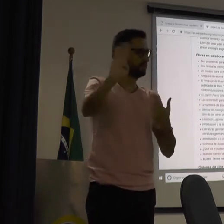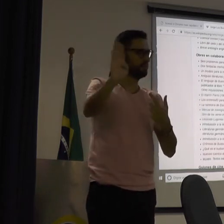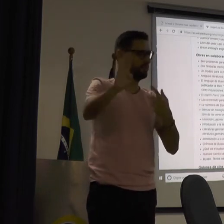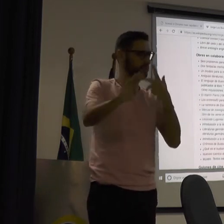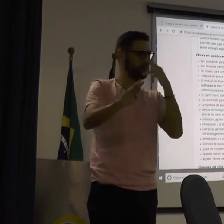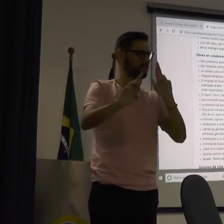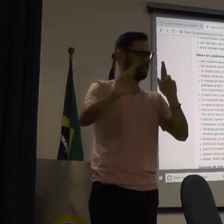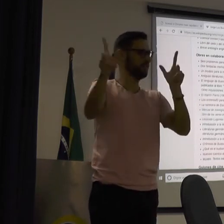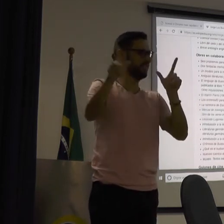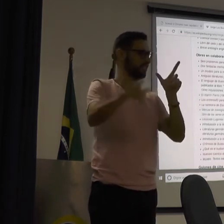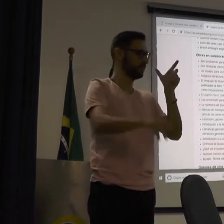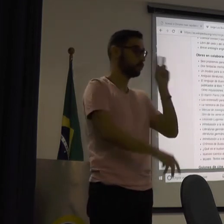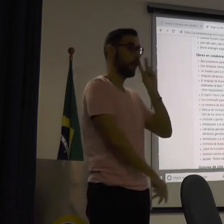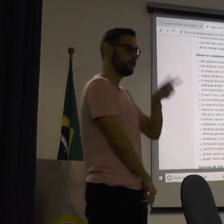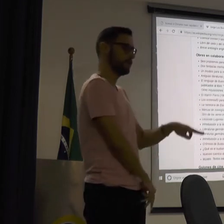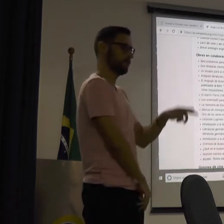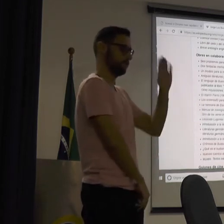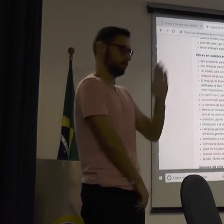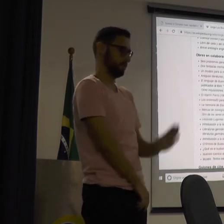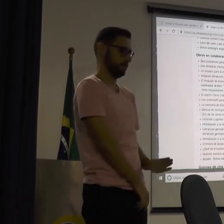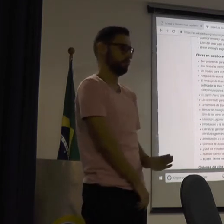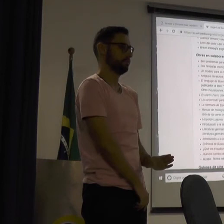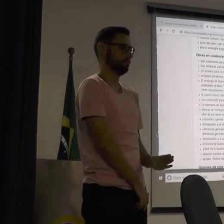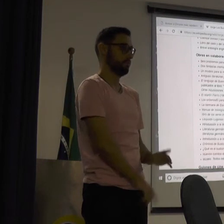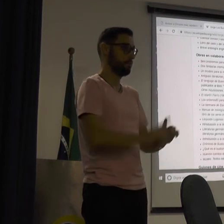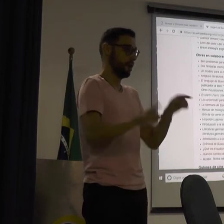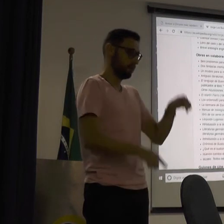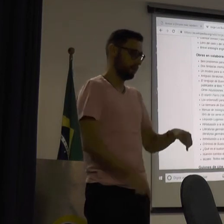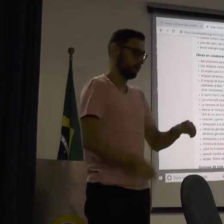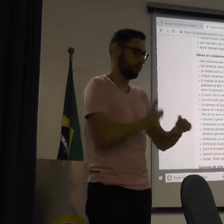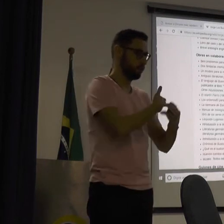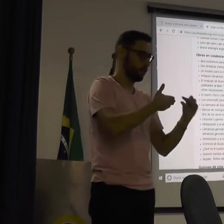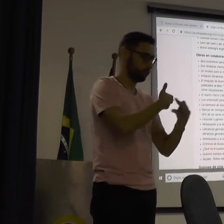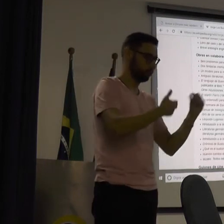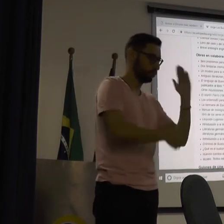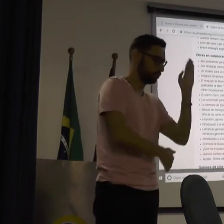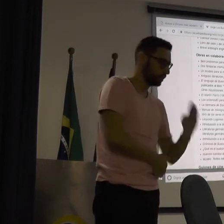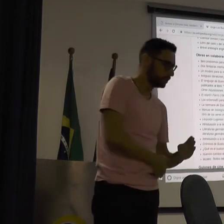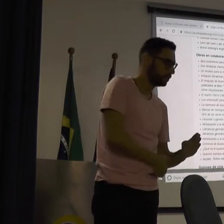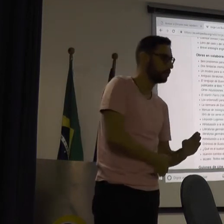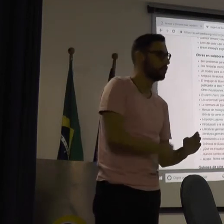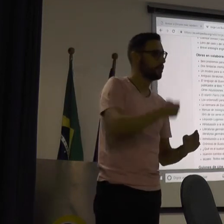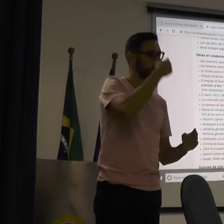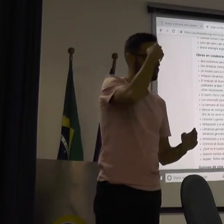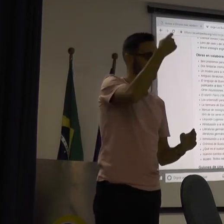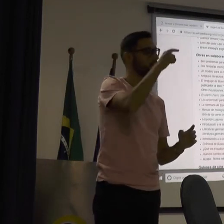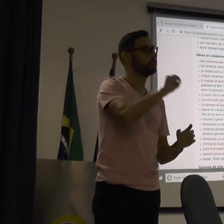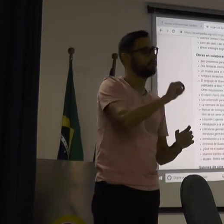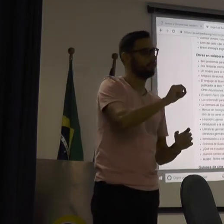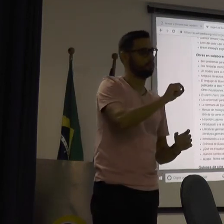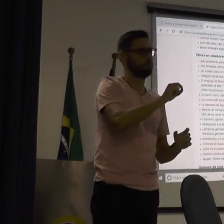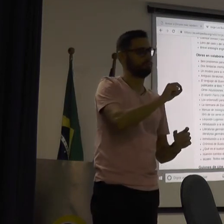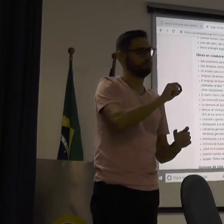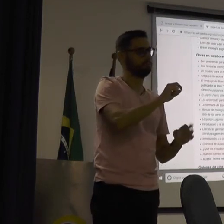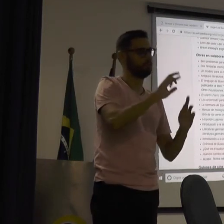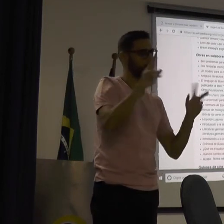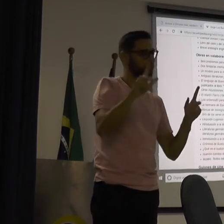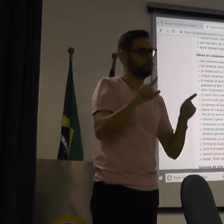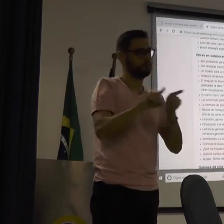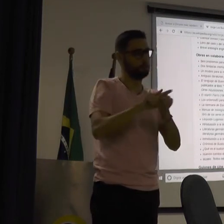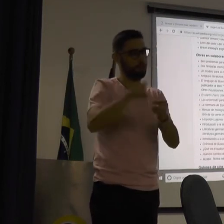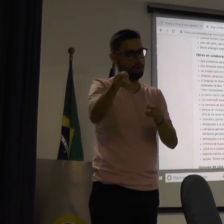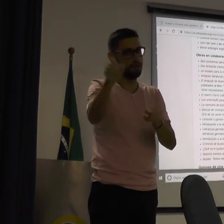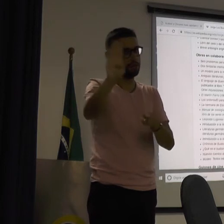inimigo, né? E os brasileiros que aparecem na ficção do Borges são do Rio Grande do Sul e são